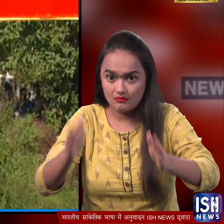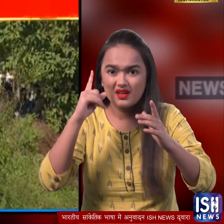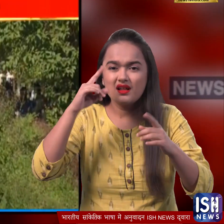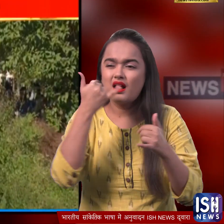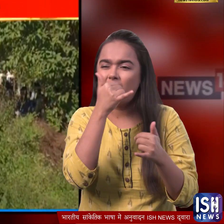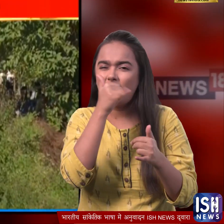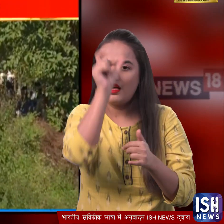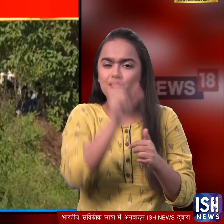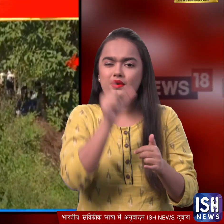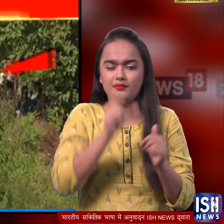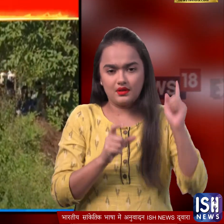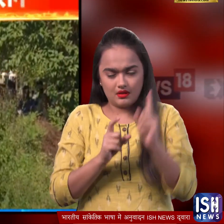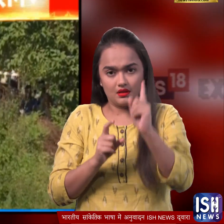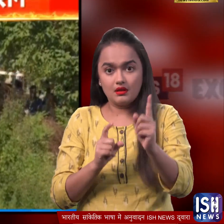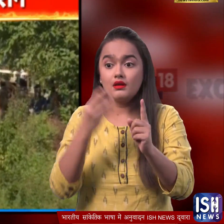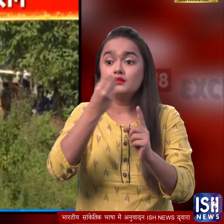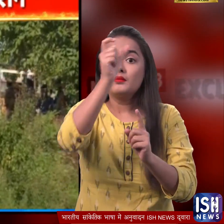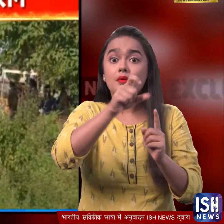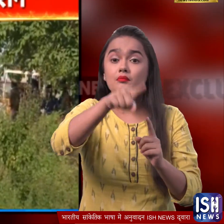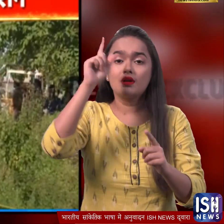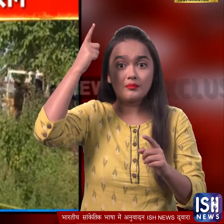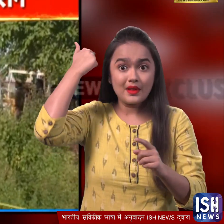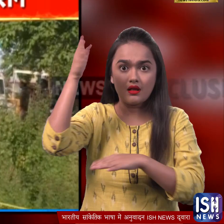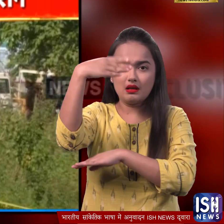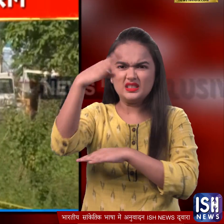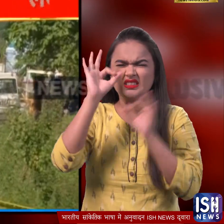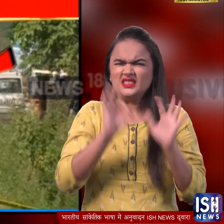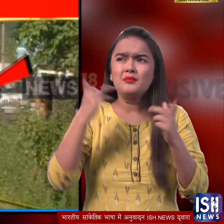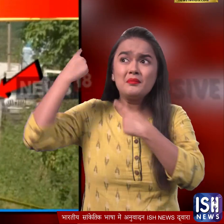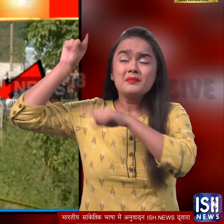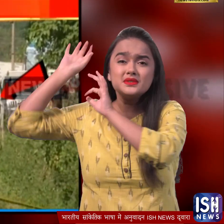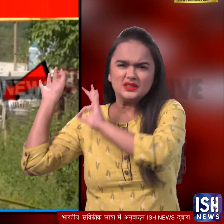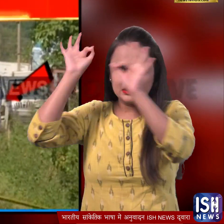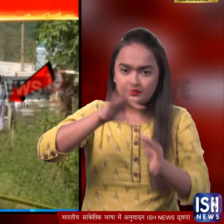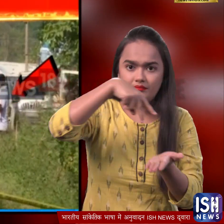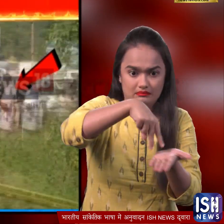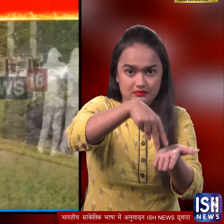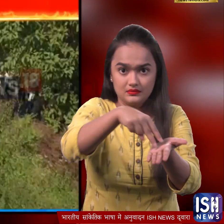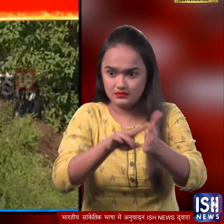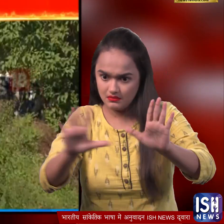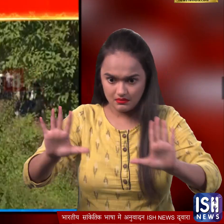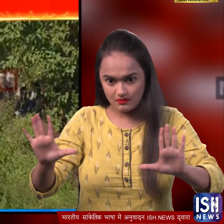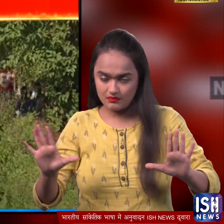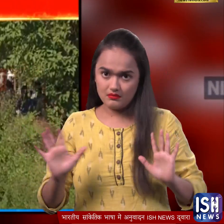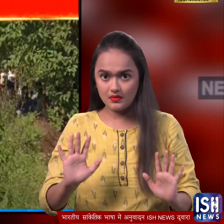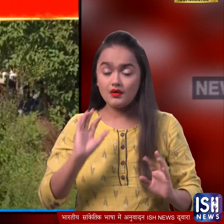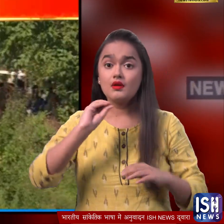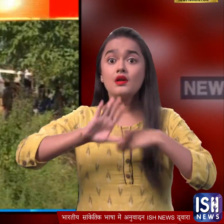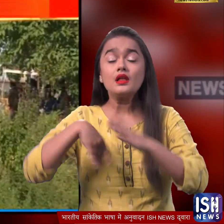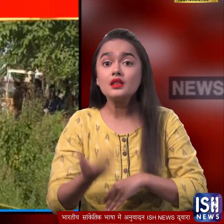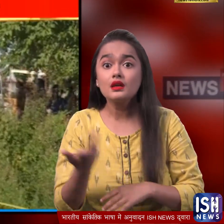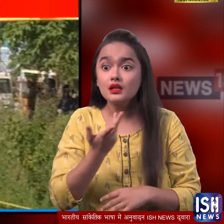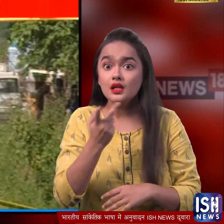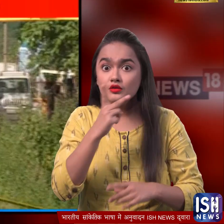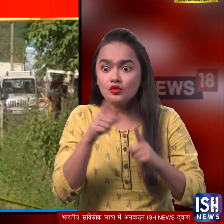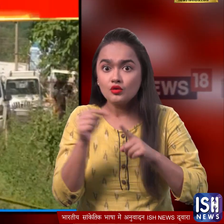पुतले रखे और सड़क किनारे कुछ लोग काले झंडे लेकर ठीक वैसे ही खड़े हो गए जैसे हादसे वाले दिन खड़े रहे होंगे। जिसके बाद हुआ वो